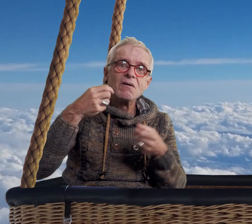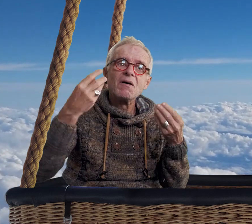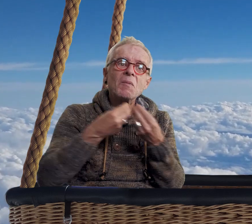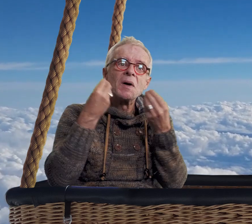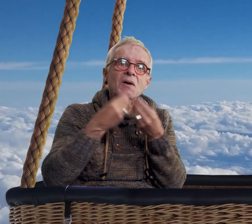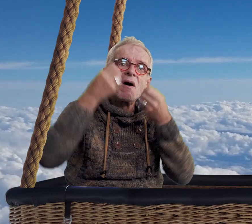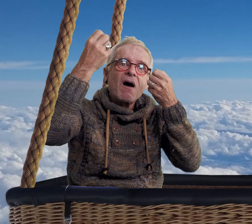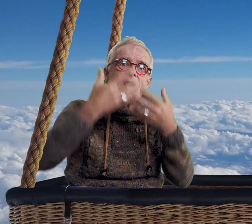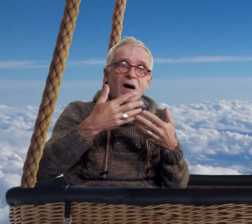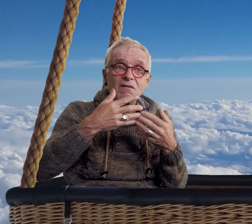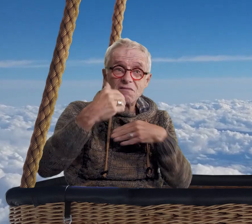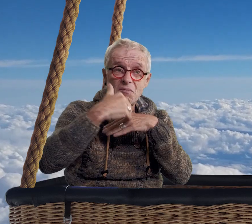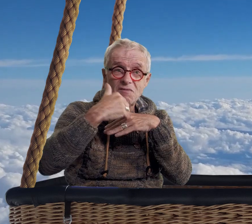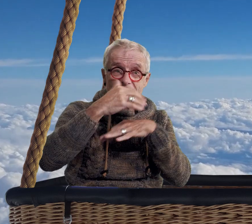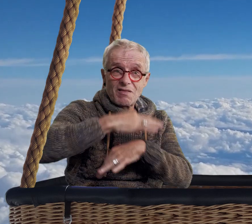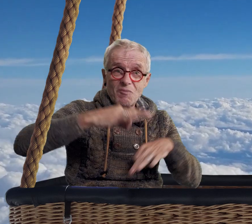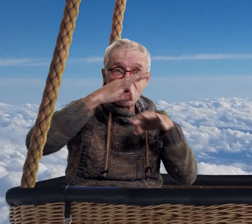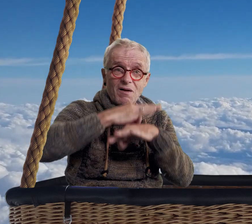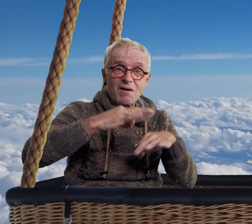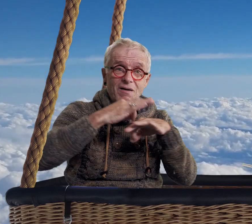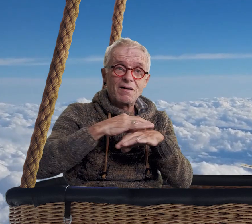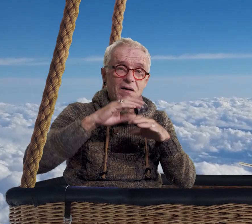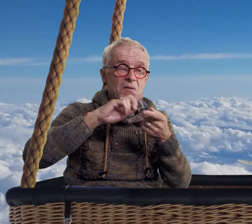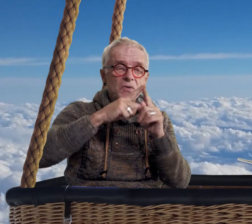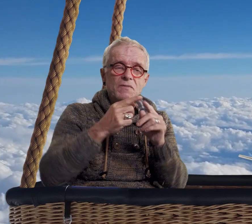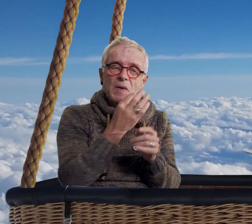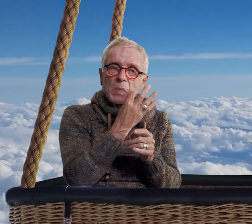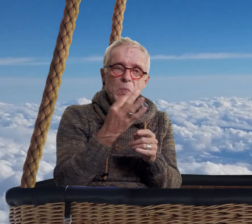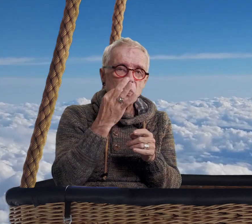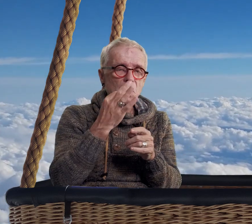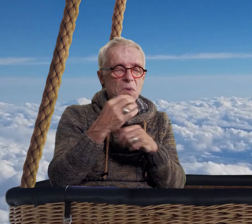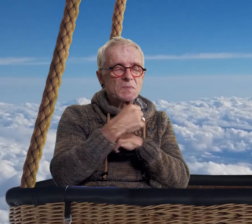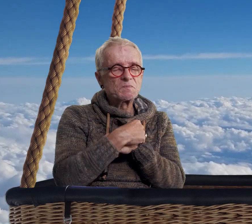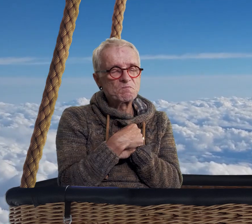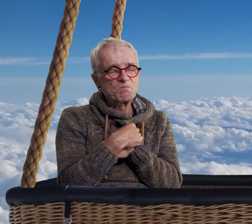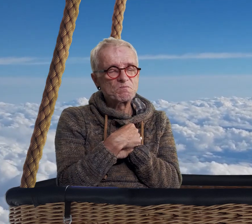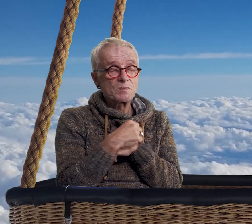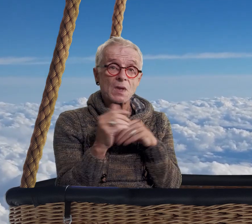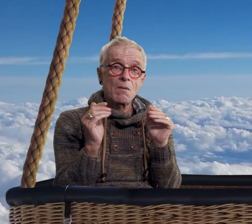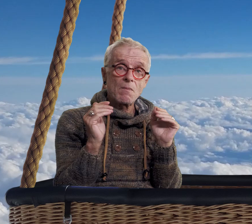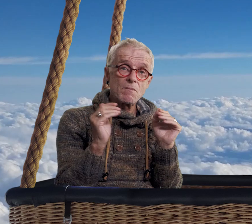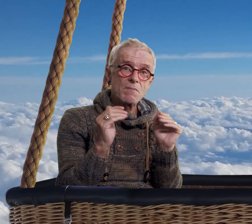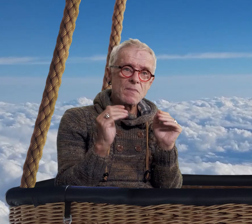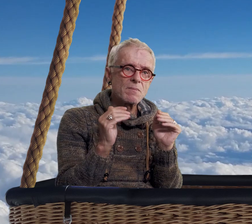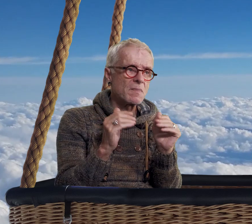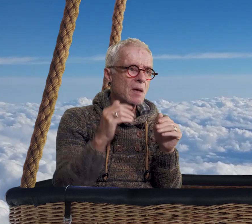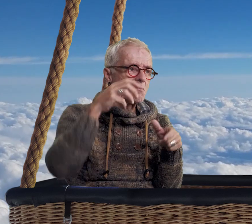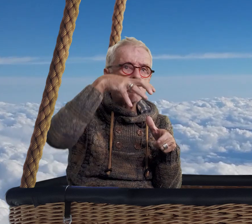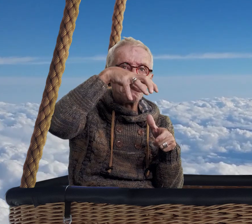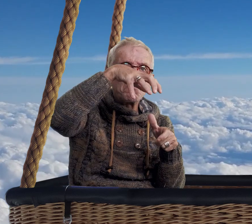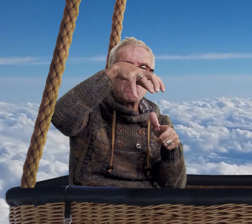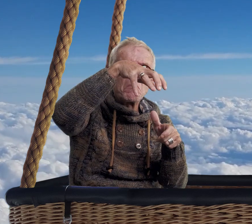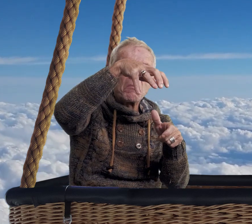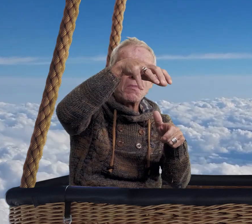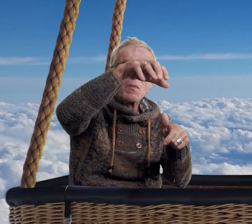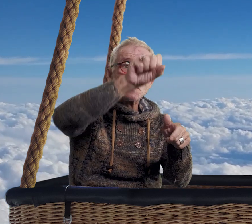présage, ajouta mon compagnon, et il demeura silencieux. Cependant, nous avancions dans le sud